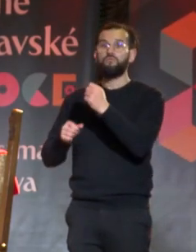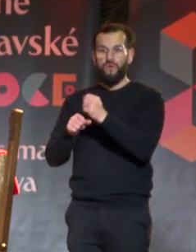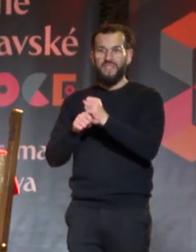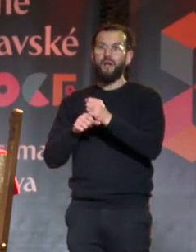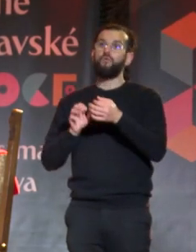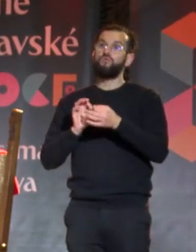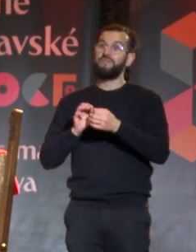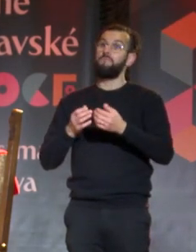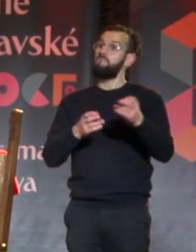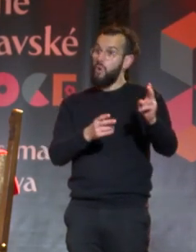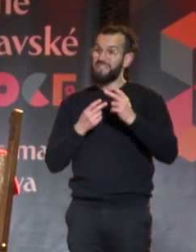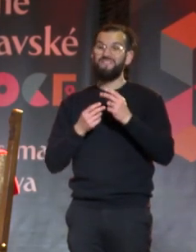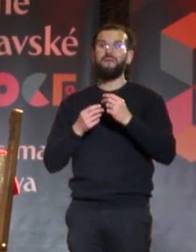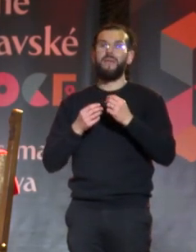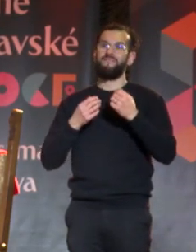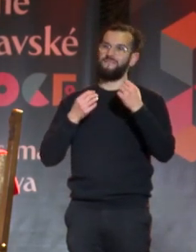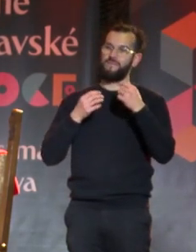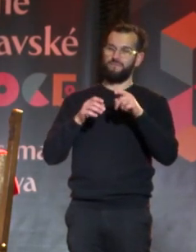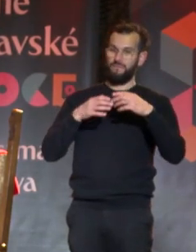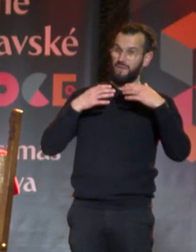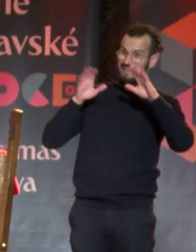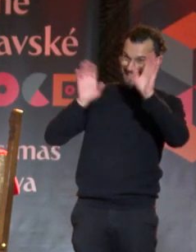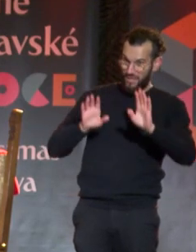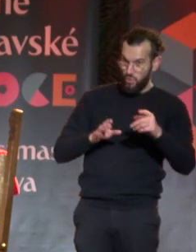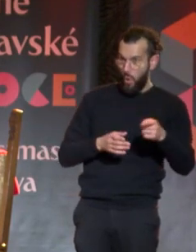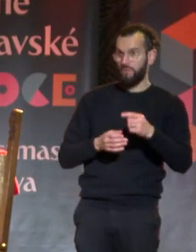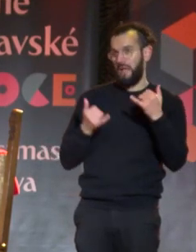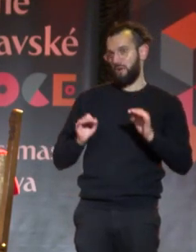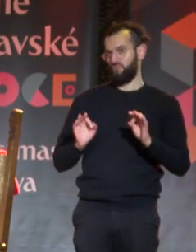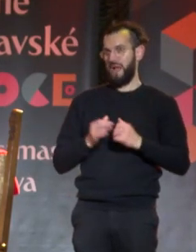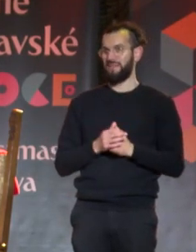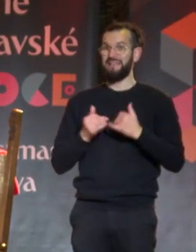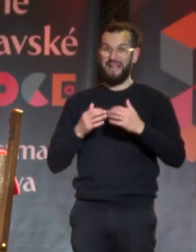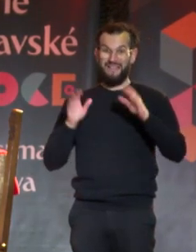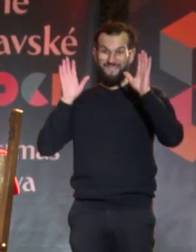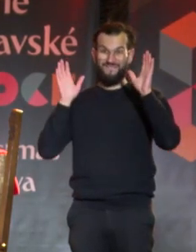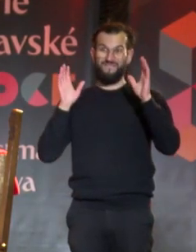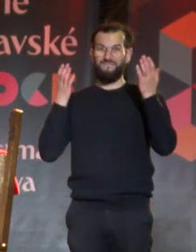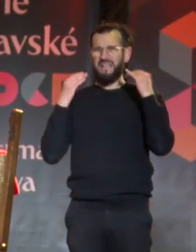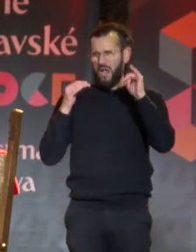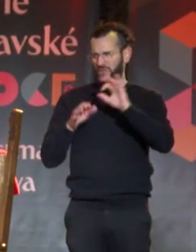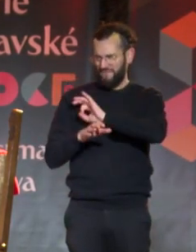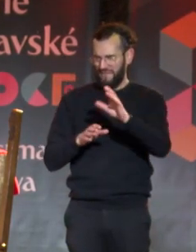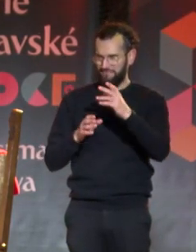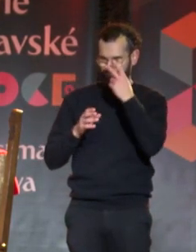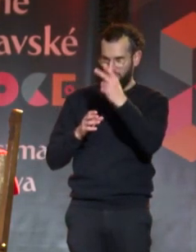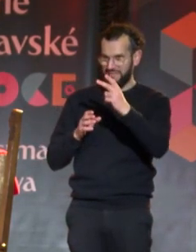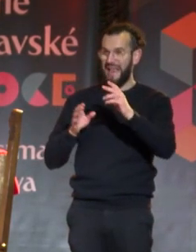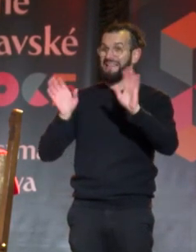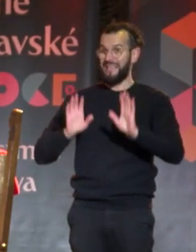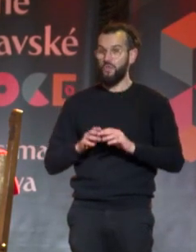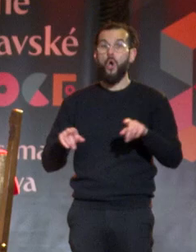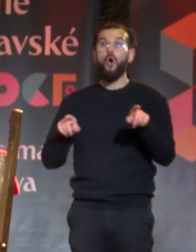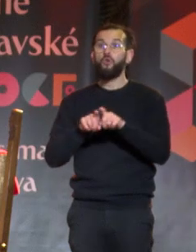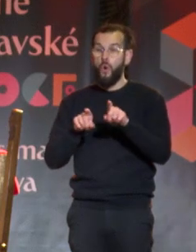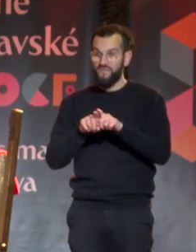samozrejme tiež pozývame do kina v tomto chladnom počasí. Ešte tento víkend to stihnete. No a